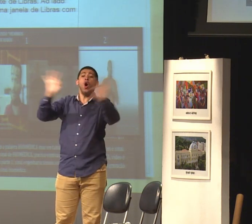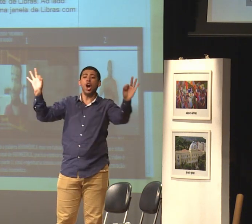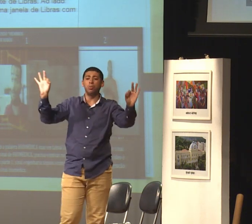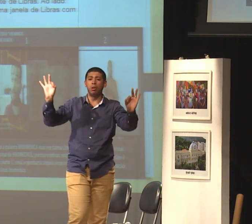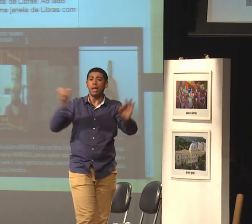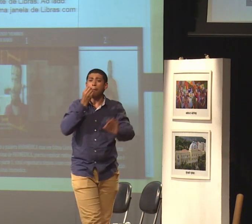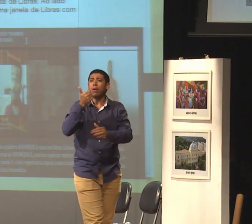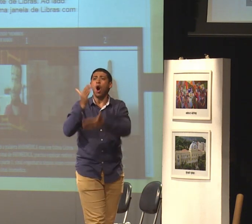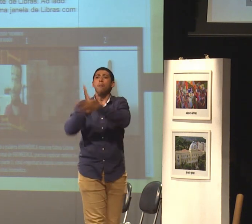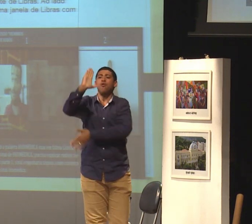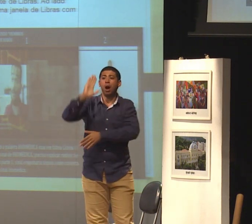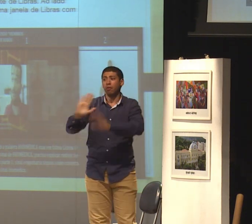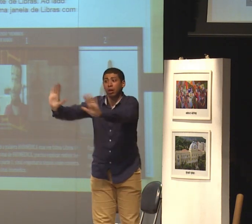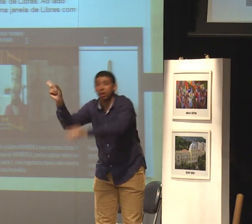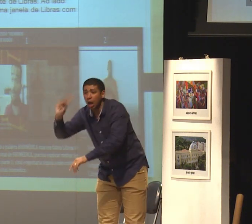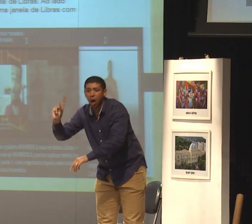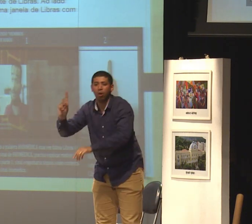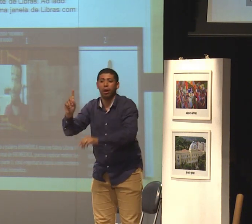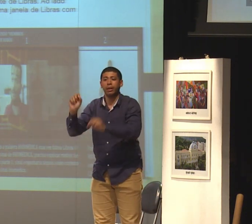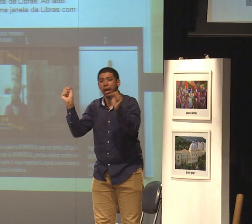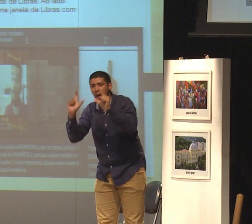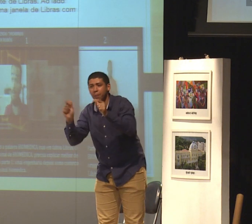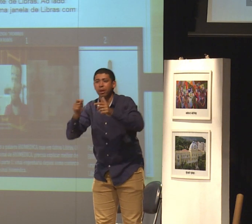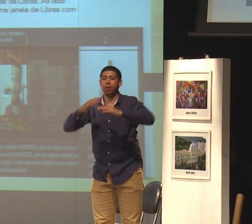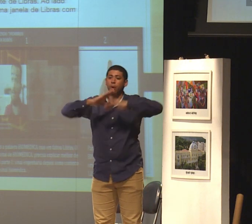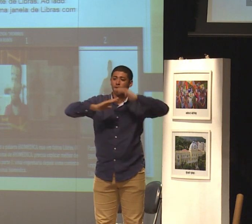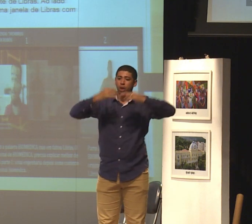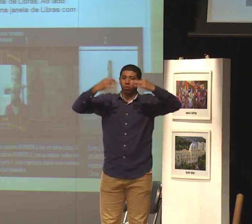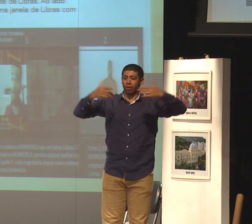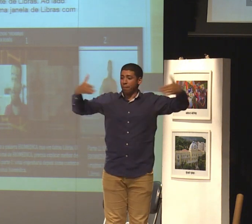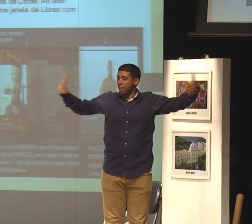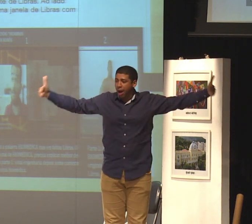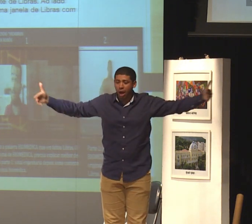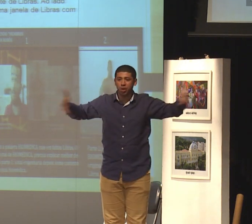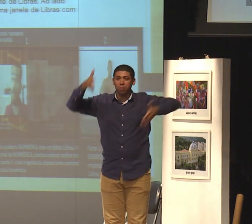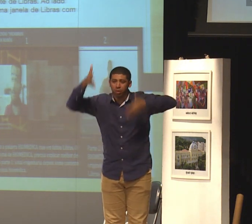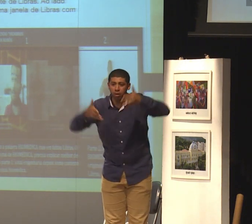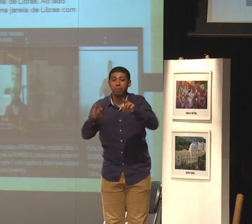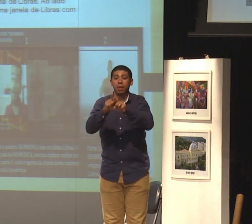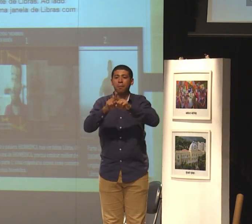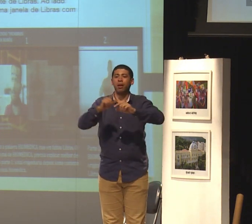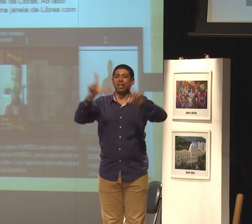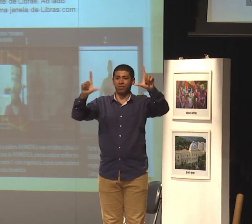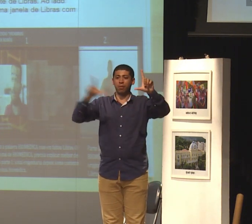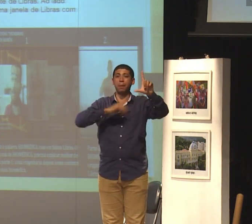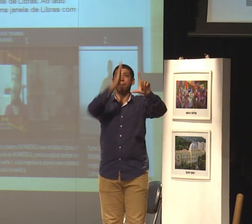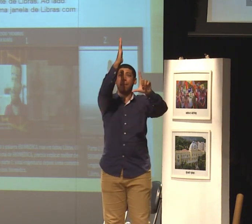sinais e pode cortar, e o diretor fala, tá ótimo, aprovou. Ele, não está aprovado, porque tem que ter um espaço para poder